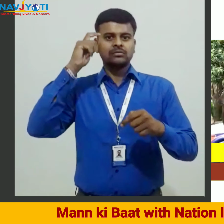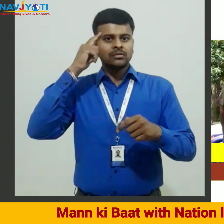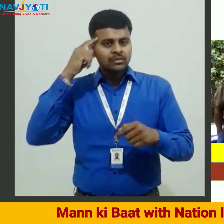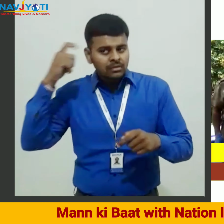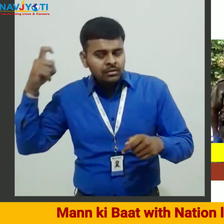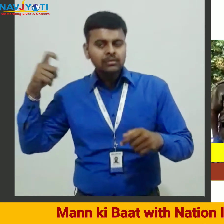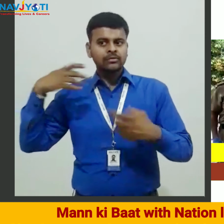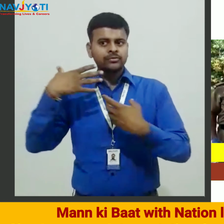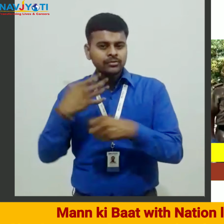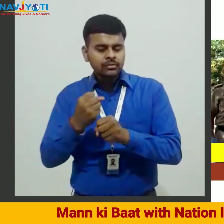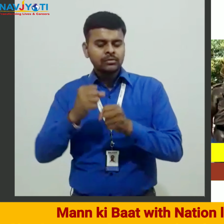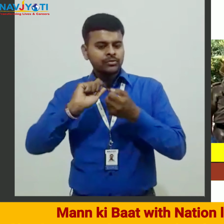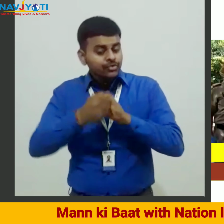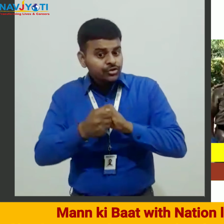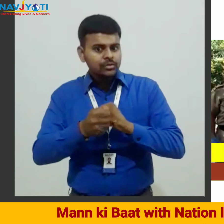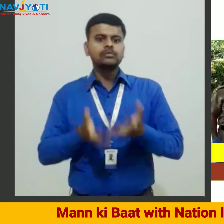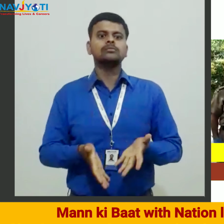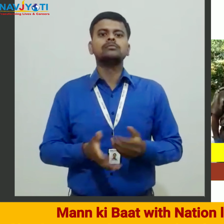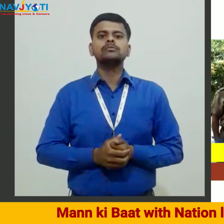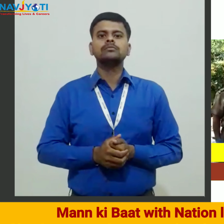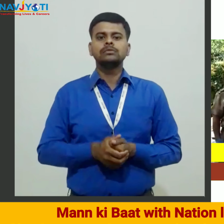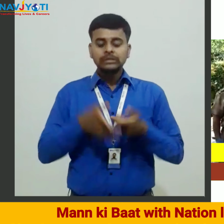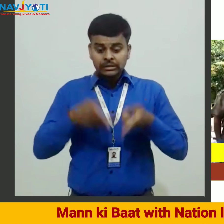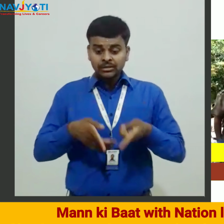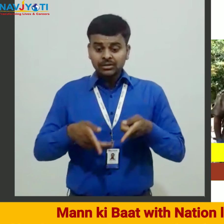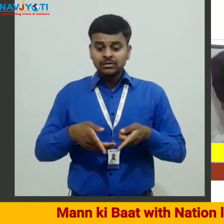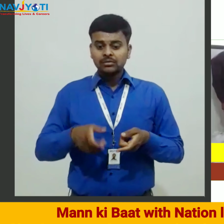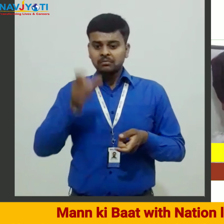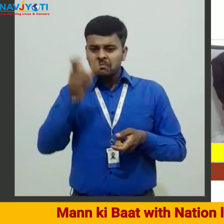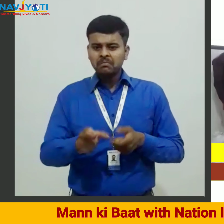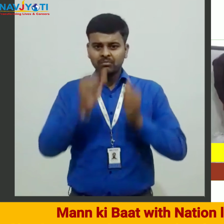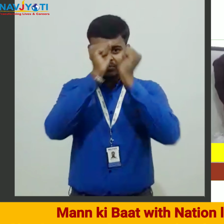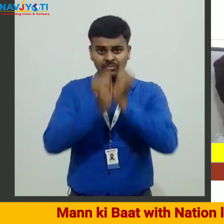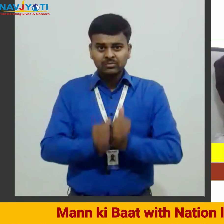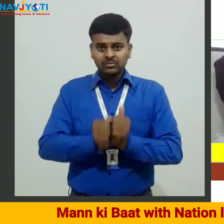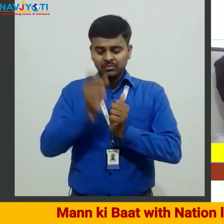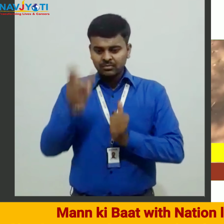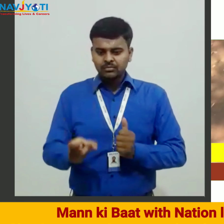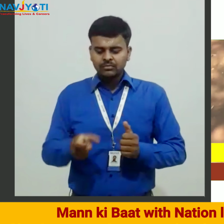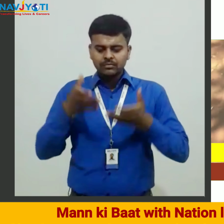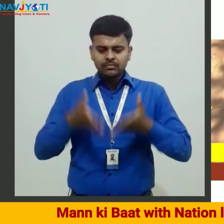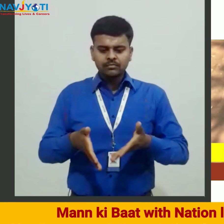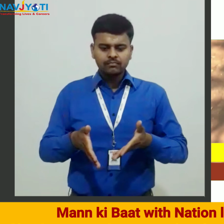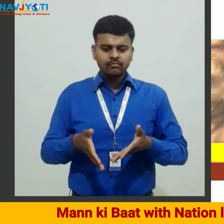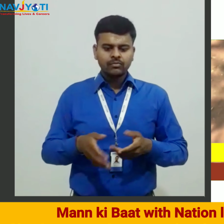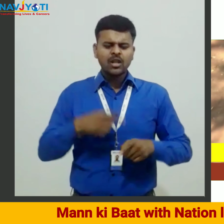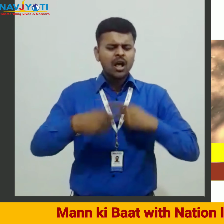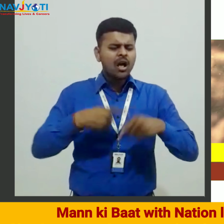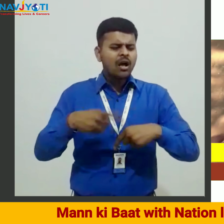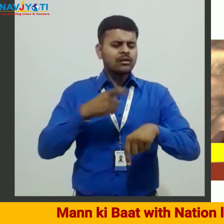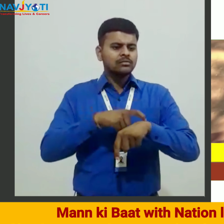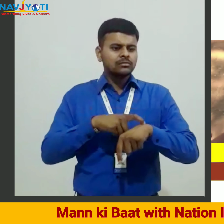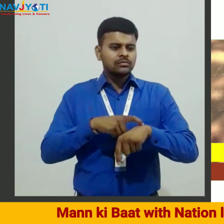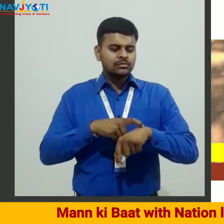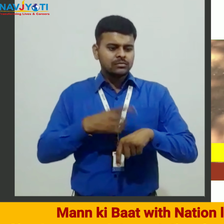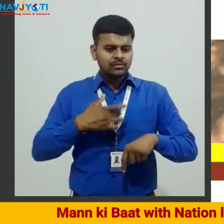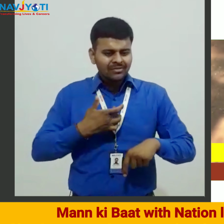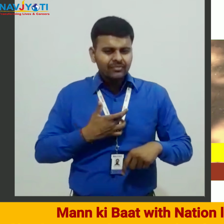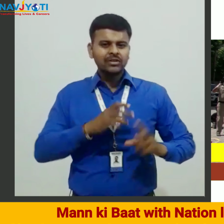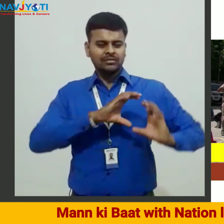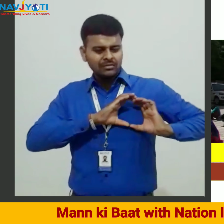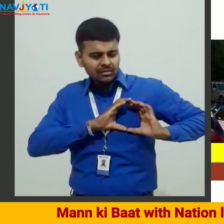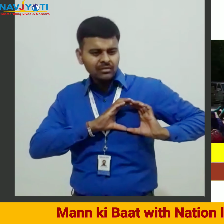आज गरीबों, जरूरतमंदों को खाना पहुंचा रहे हैं, दवा पहुंचा रहे हैं। जिस तरह